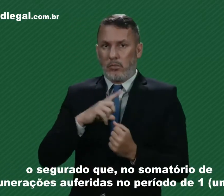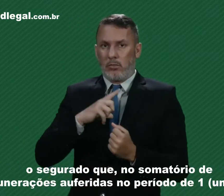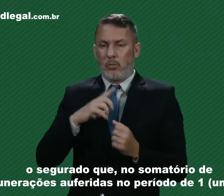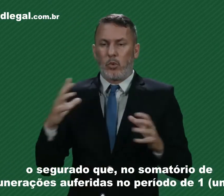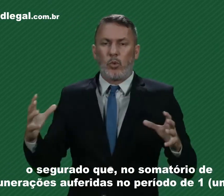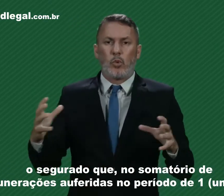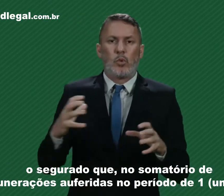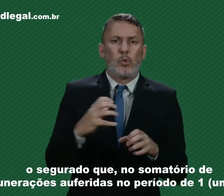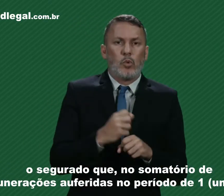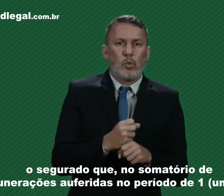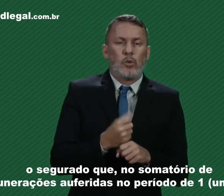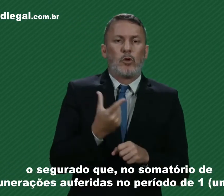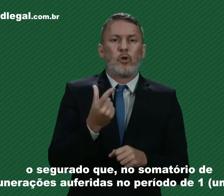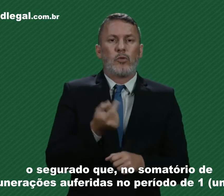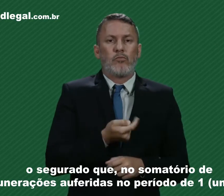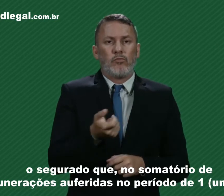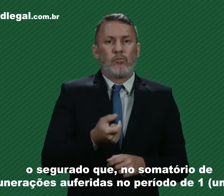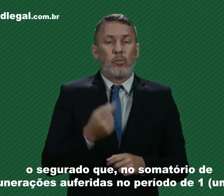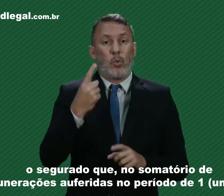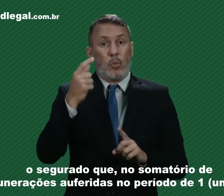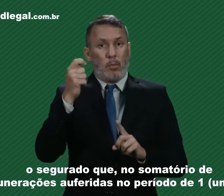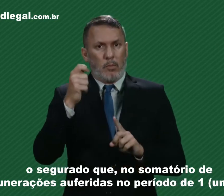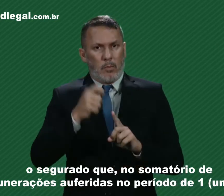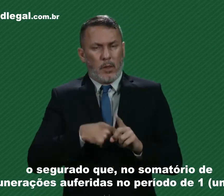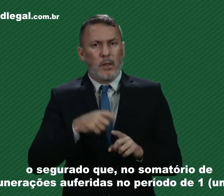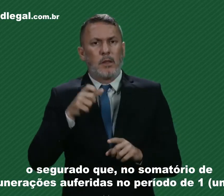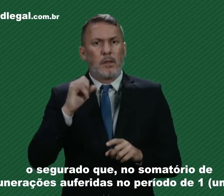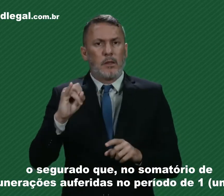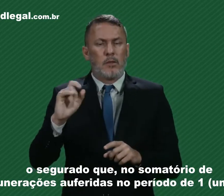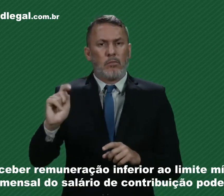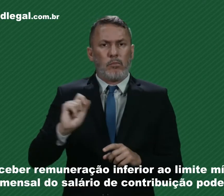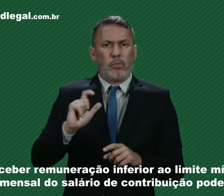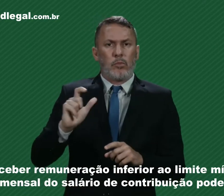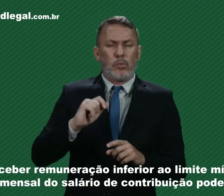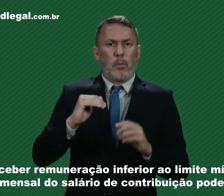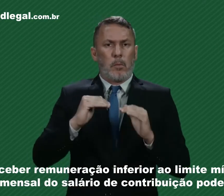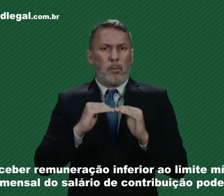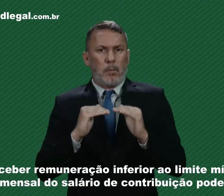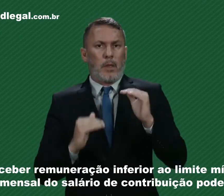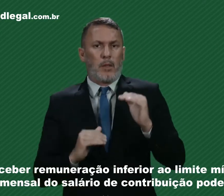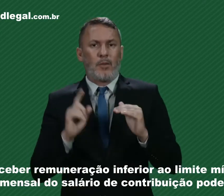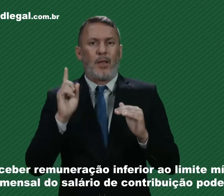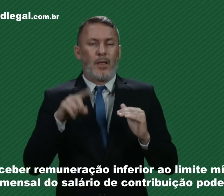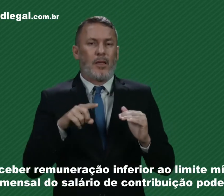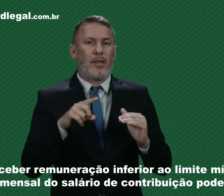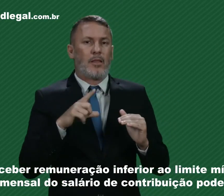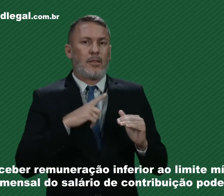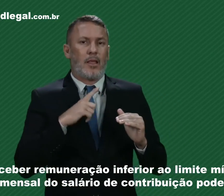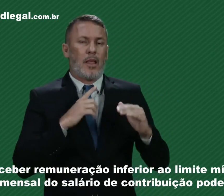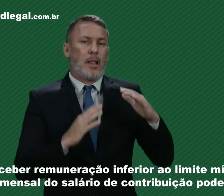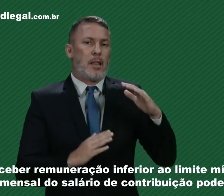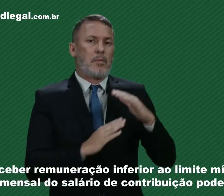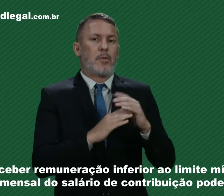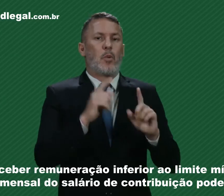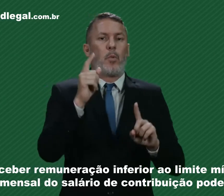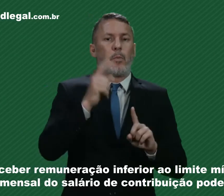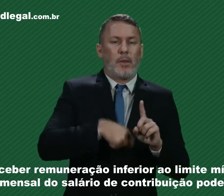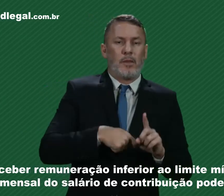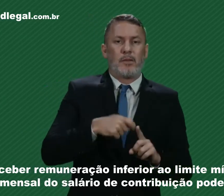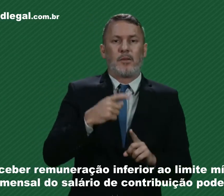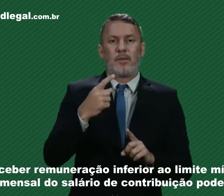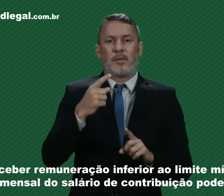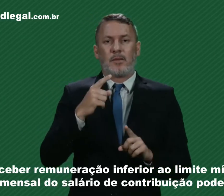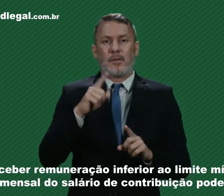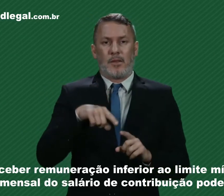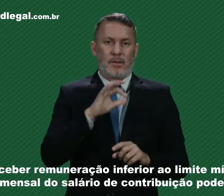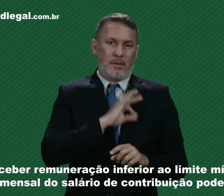que, no somatório de remunerações auferidas no período de um mês, receber remuneração inferior ao limite mínimo